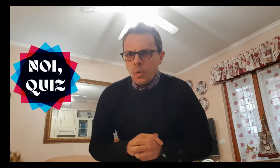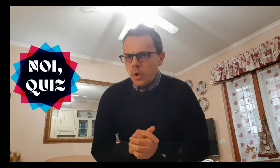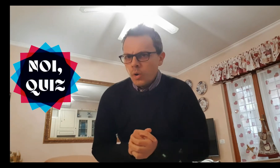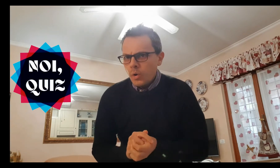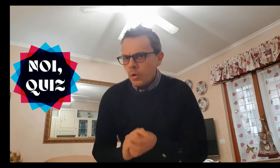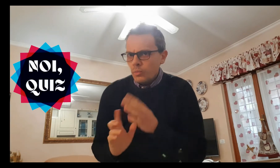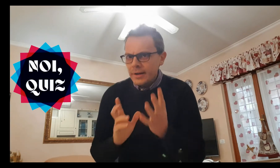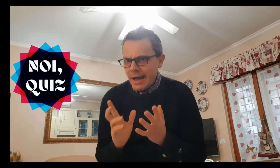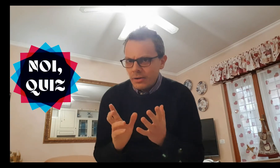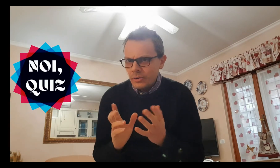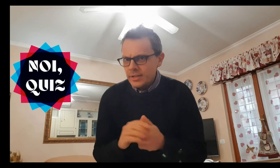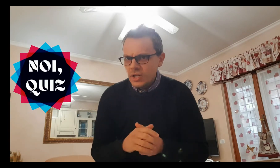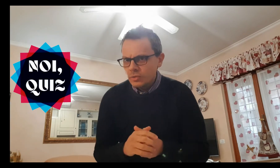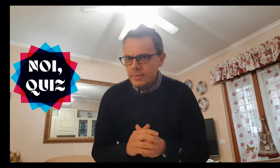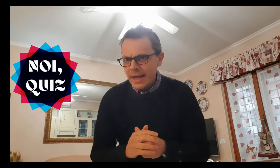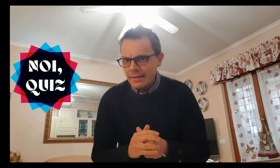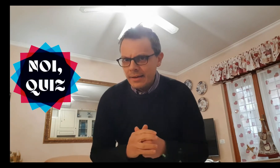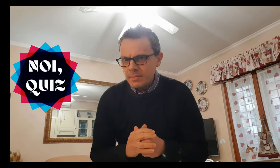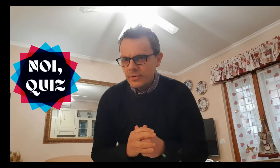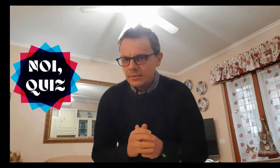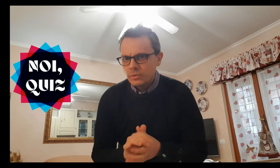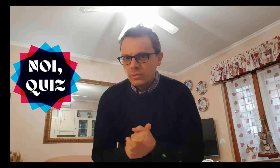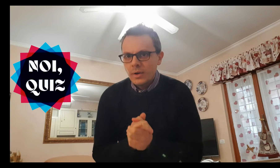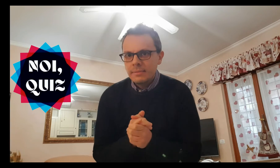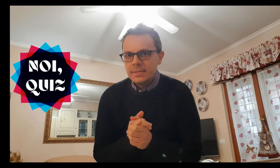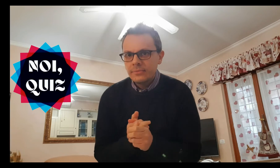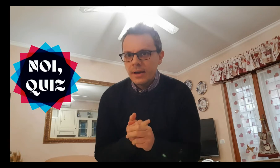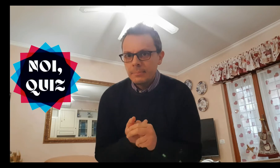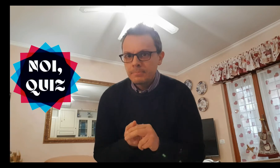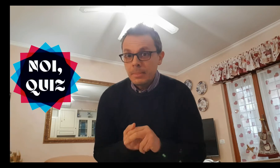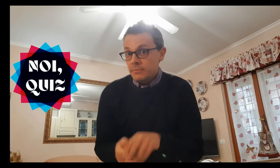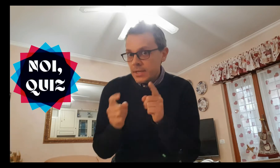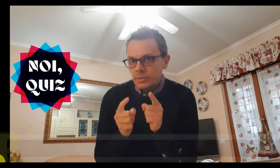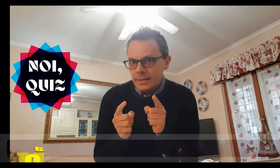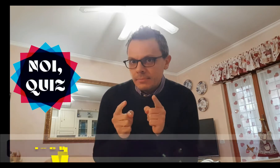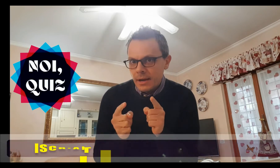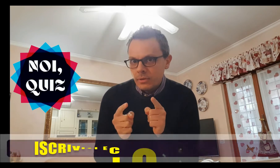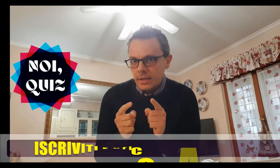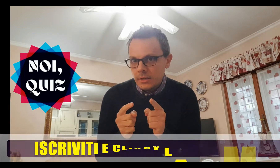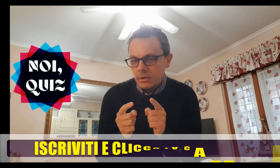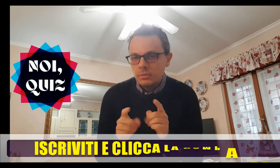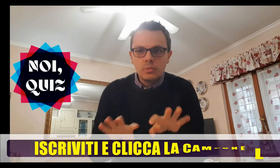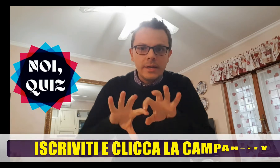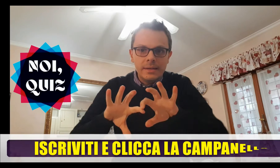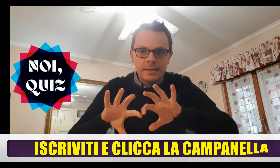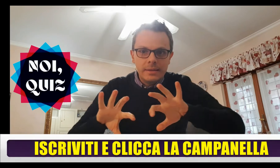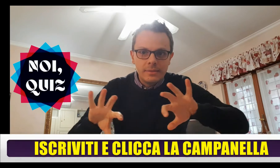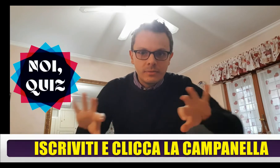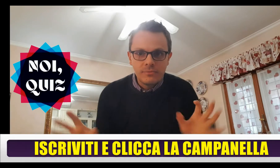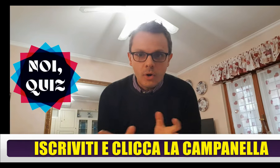cuoco ubriaco, le ricette ubriache che abbiamo fatto qualche mese fa? Vi ricordate il bianco e nero? Quei